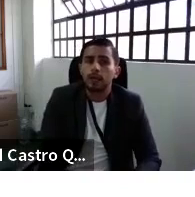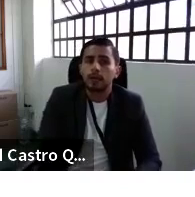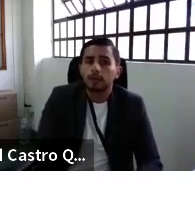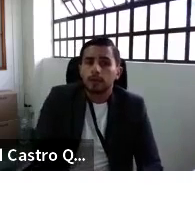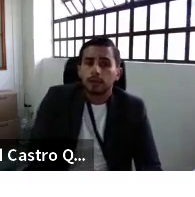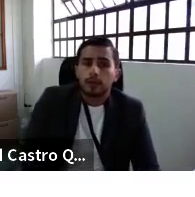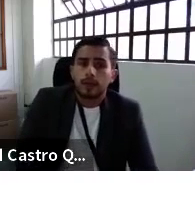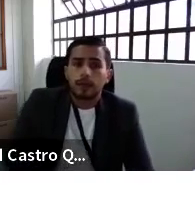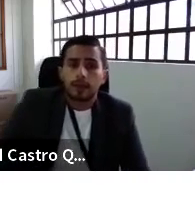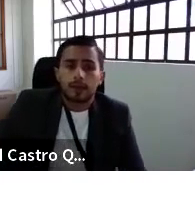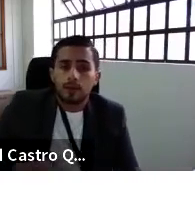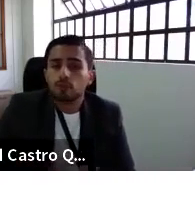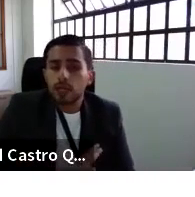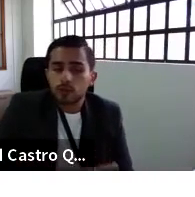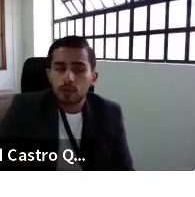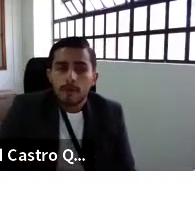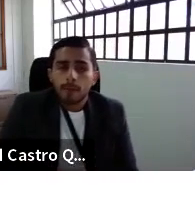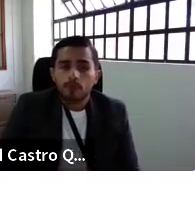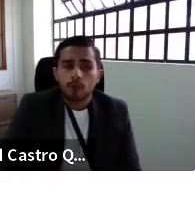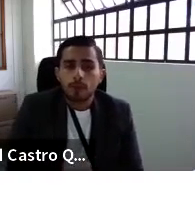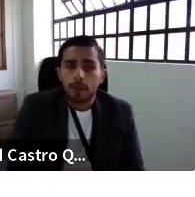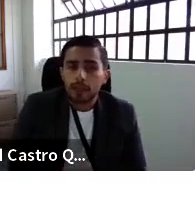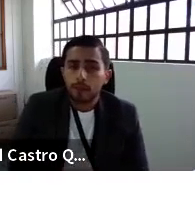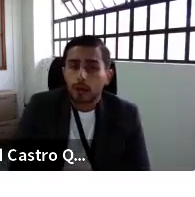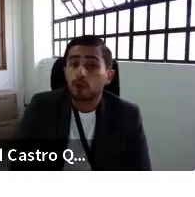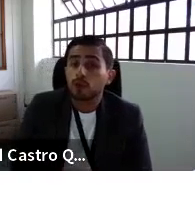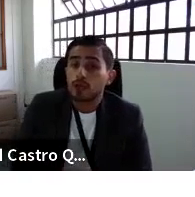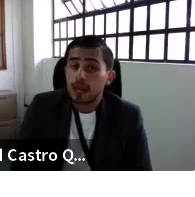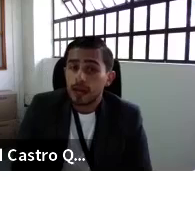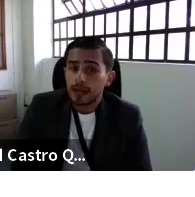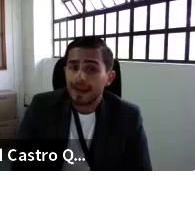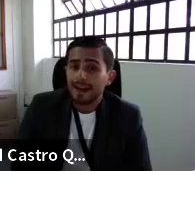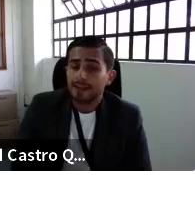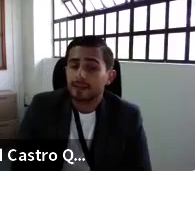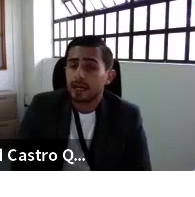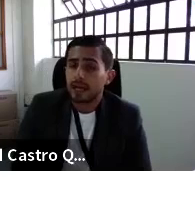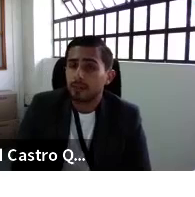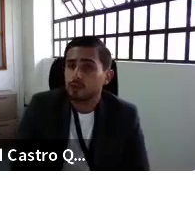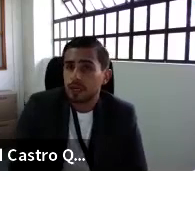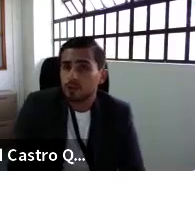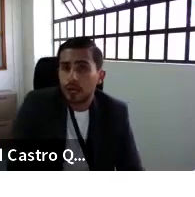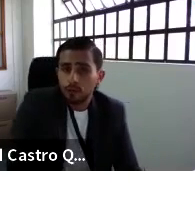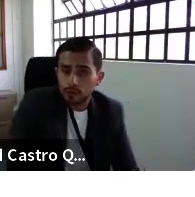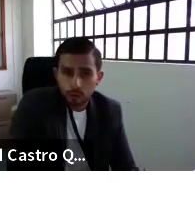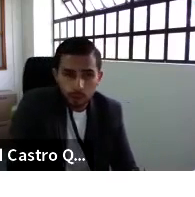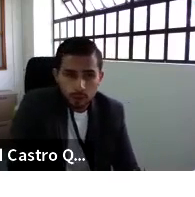que es un hecho no se propende por la curiosidad la creatividad y la demostración en nuestros propios